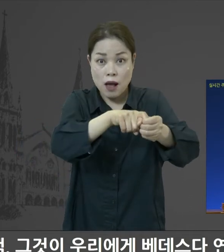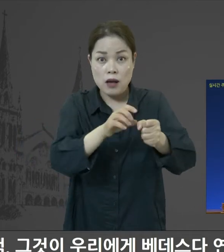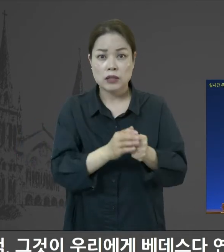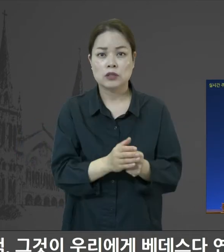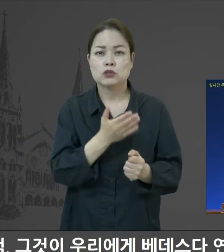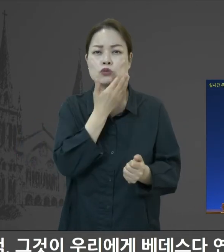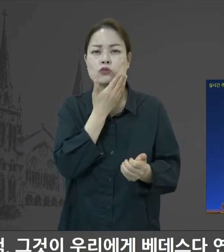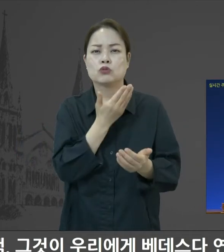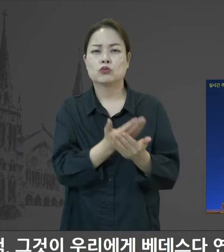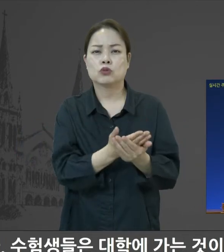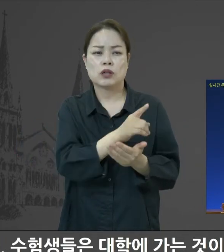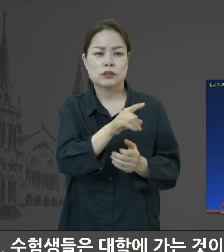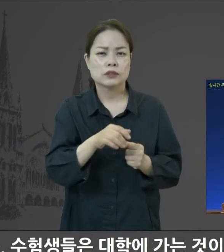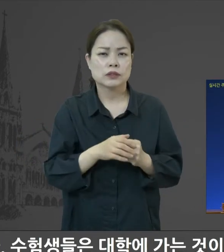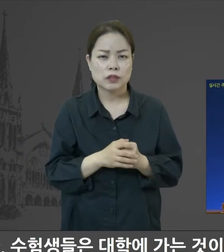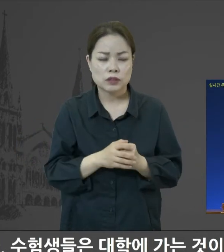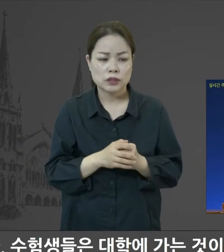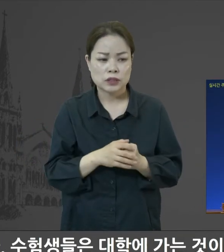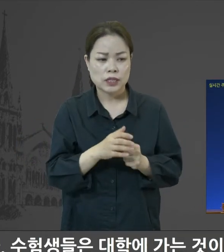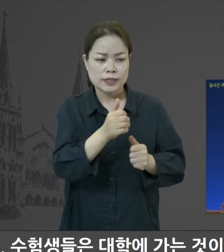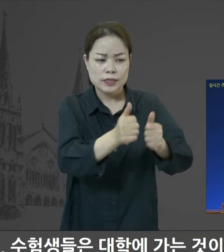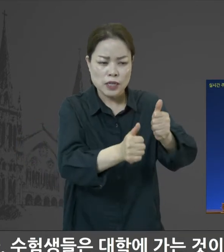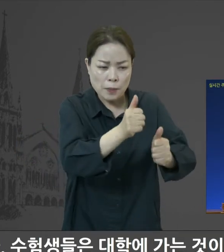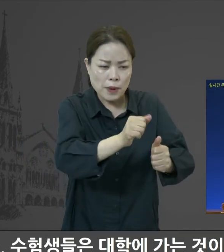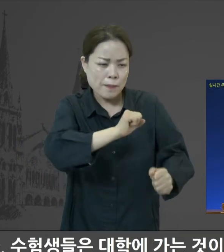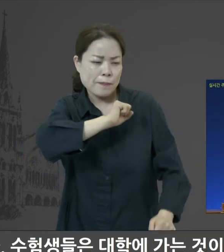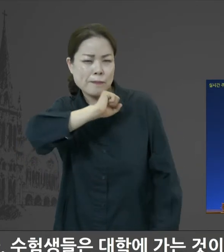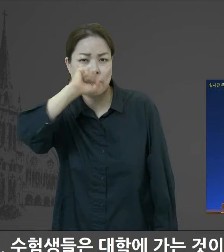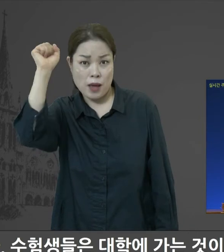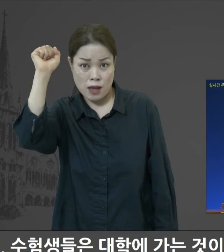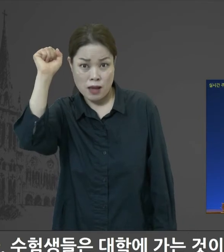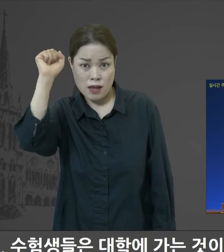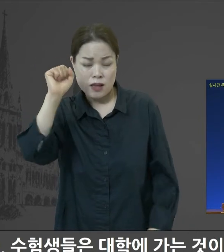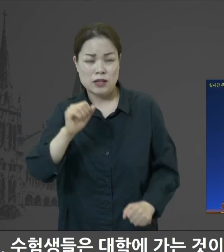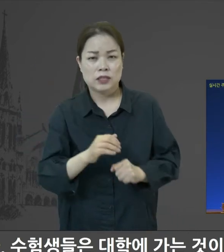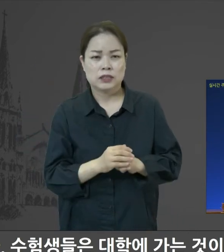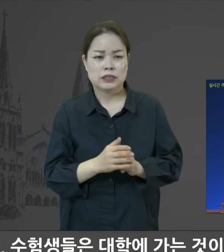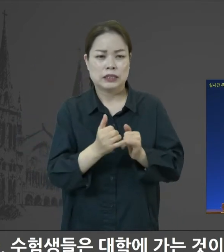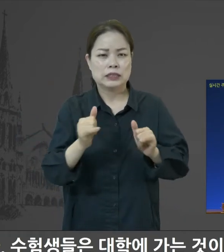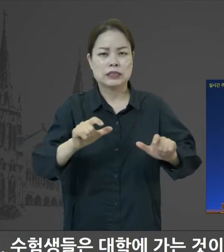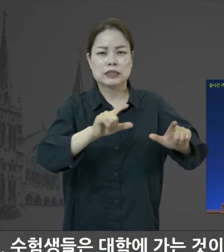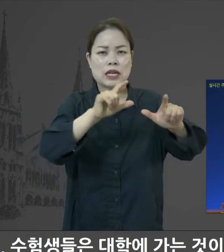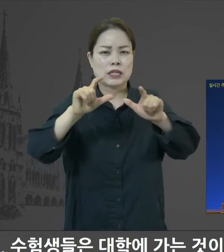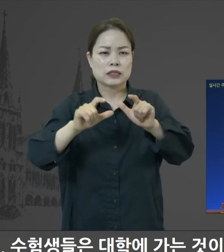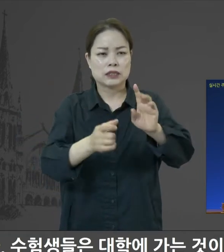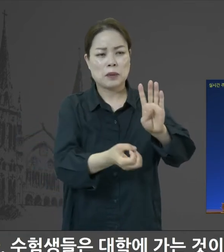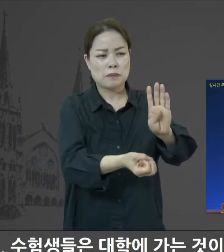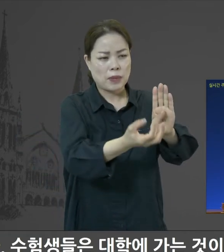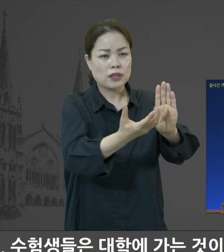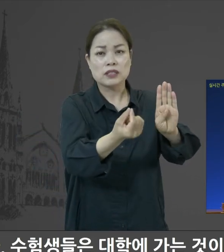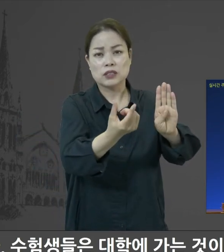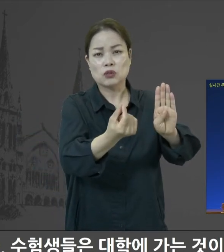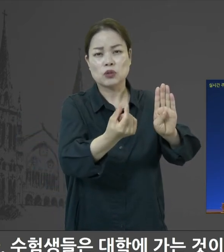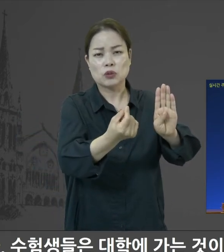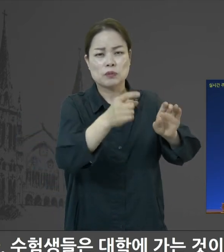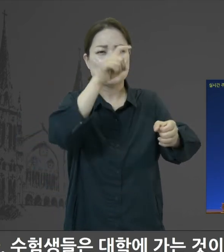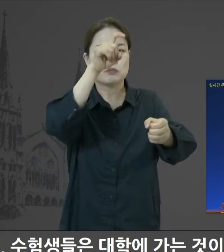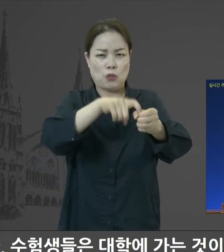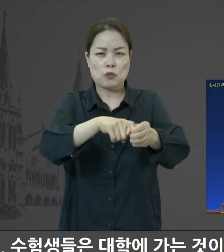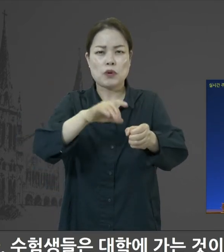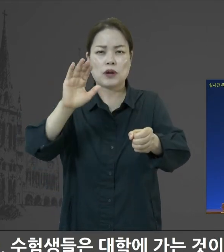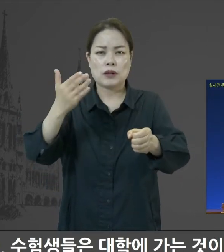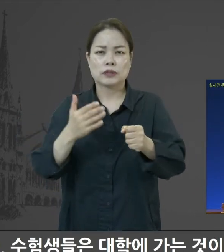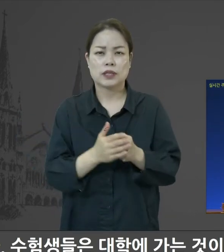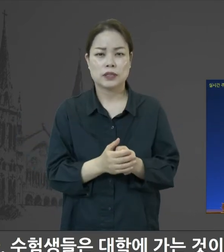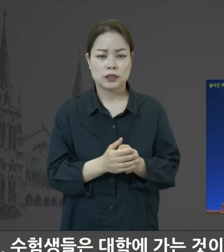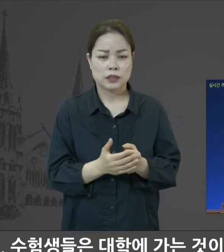중요한 고시를 치르는 사람들은 그 시험에 합격하는 것이 그들의 인생에 있어서 베데스다가 될 수 있습니다.